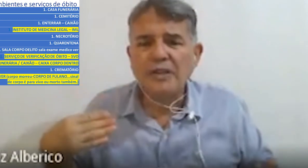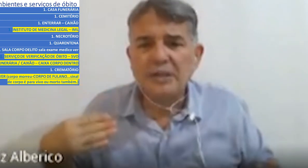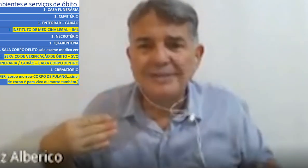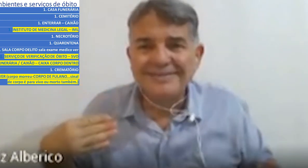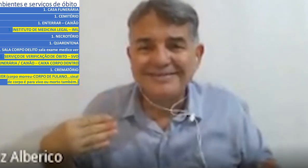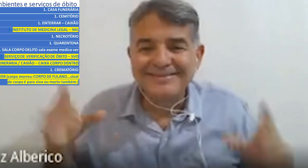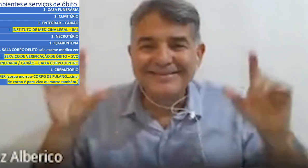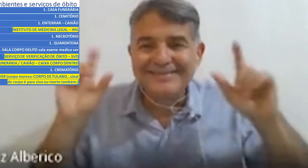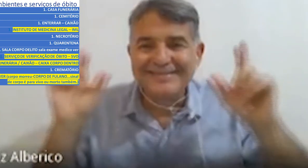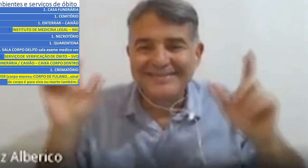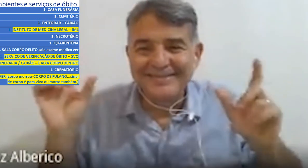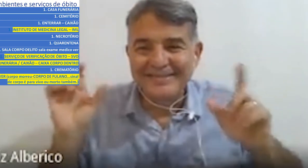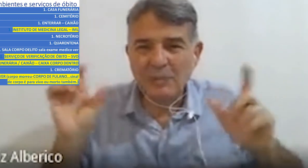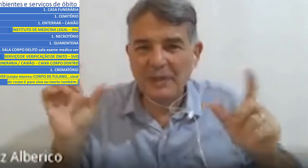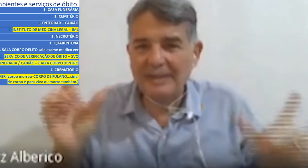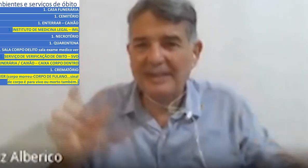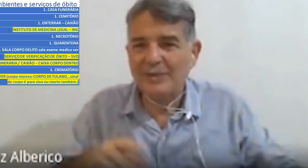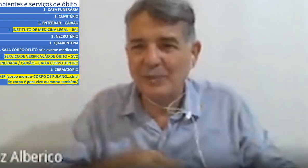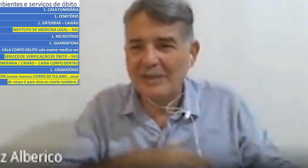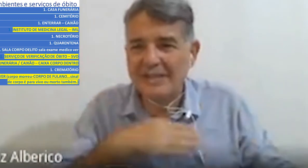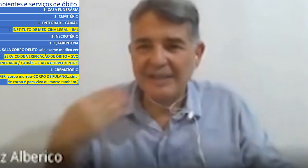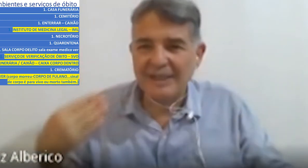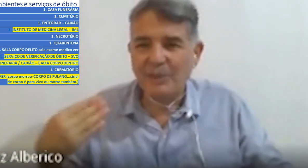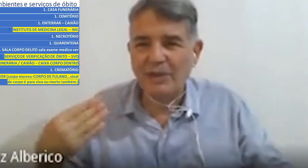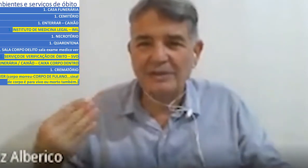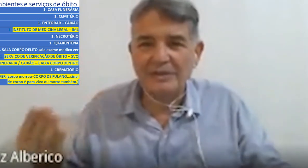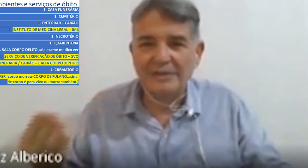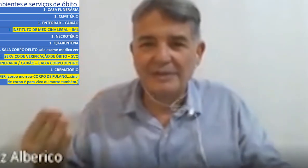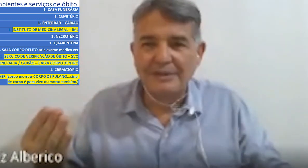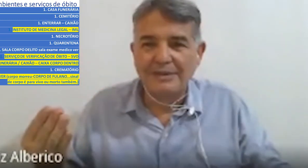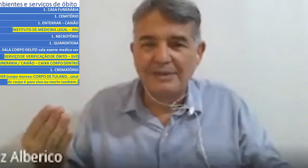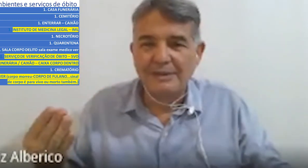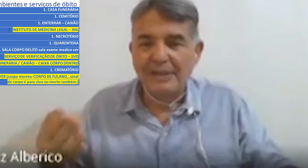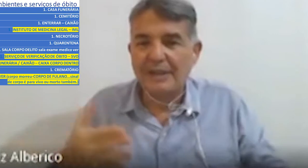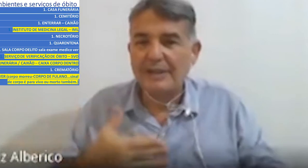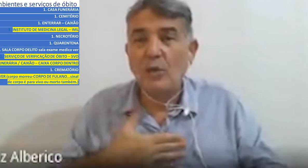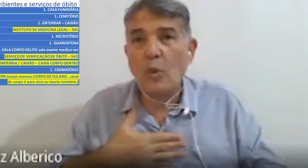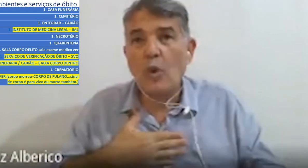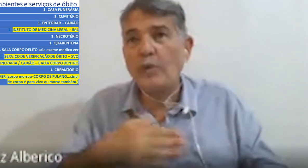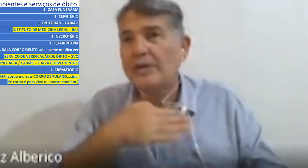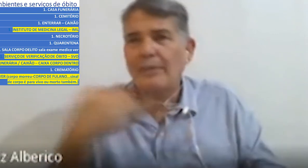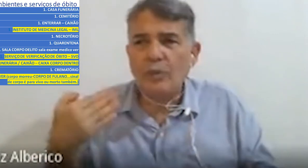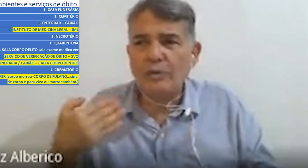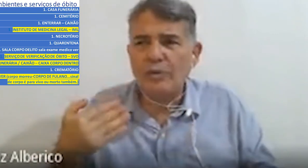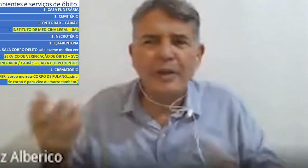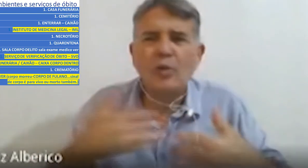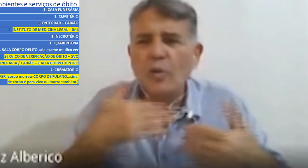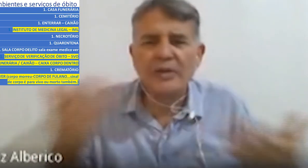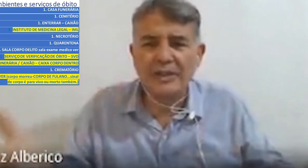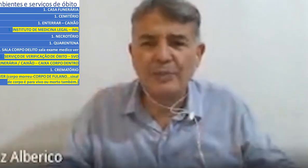morte. Deu para entender que não pode ser na morte? Tem que ter um corpo que está morto. Como é que o corpo que já está